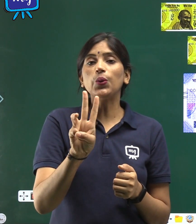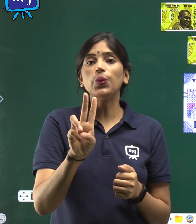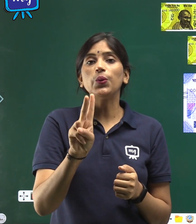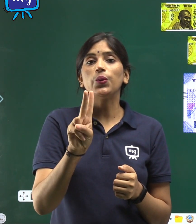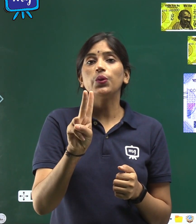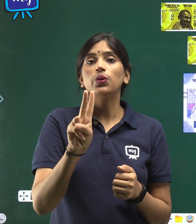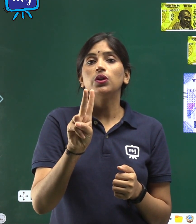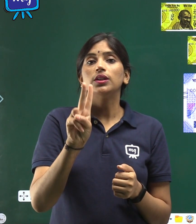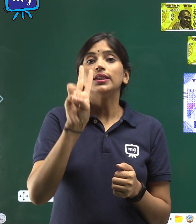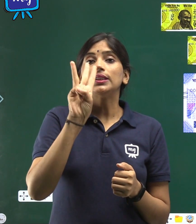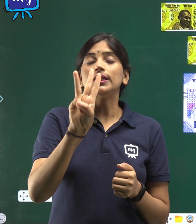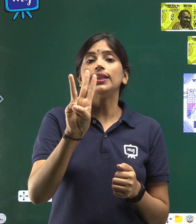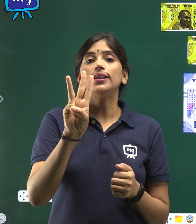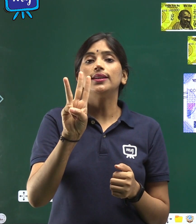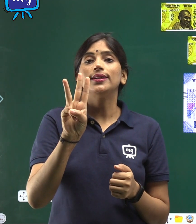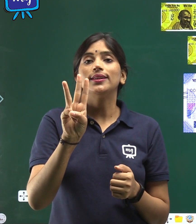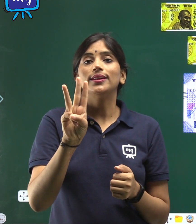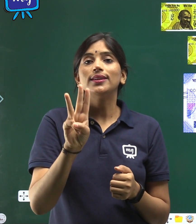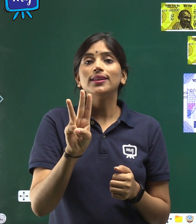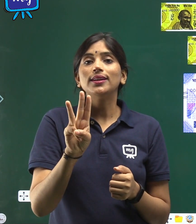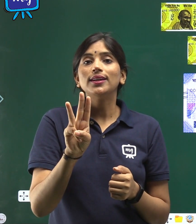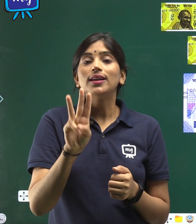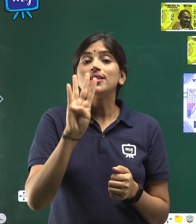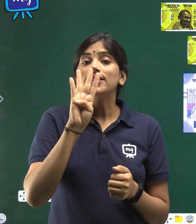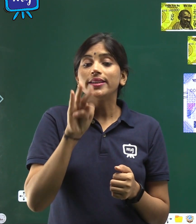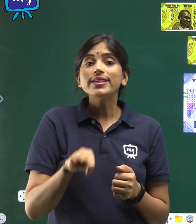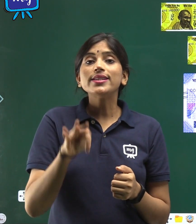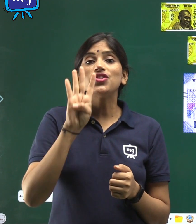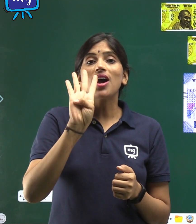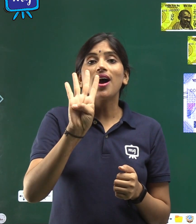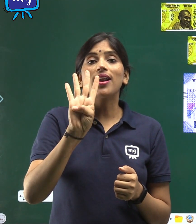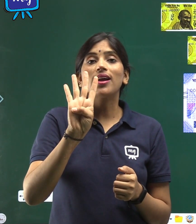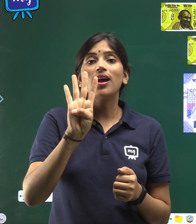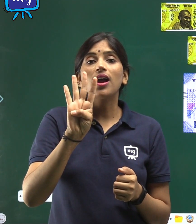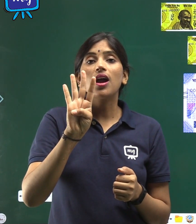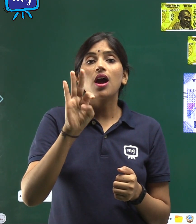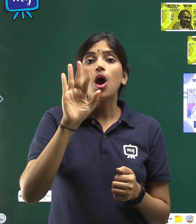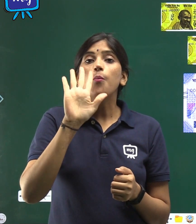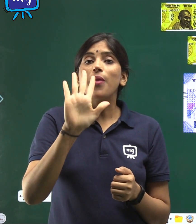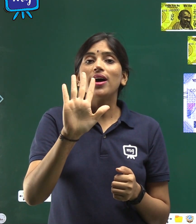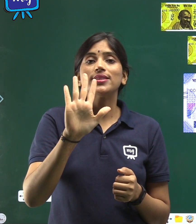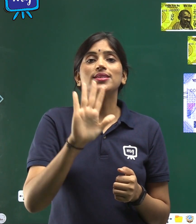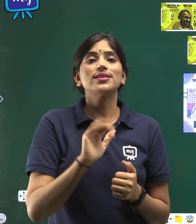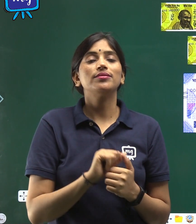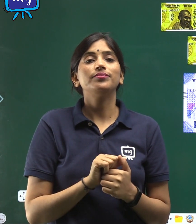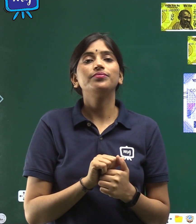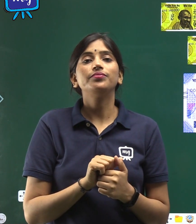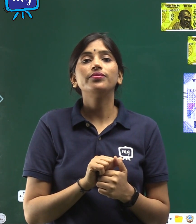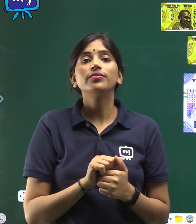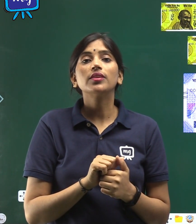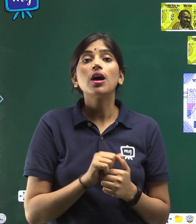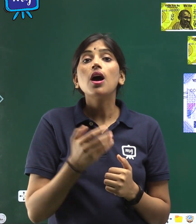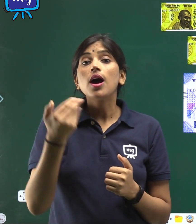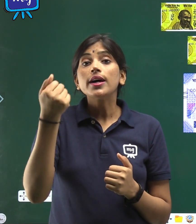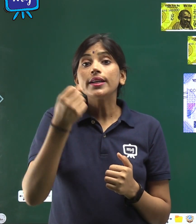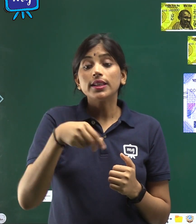2, 3, ये 4, ये 5। कितने